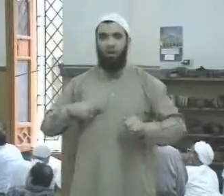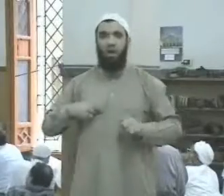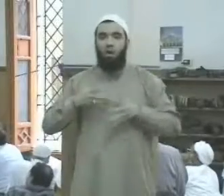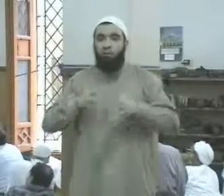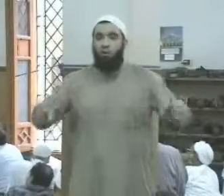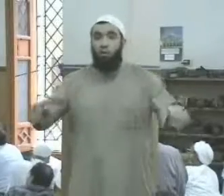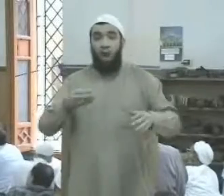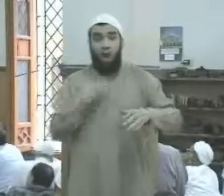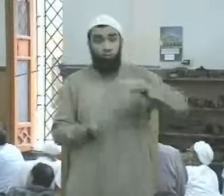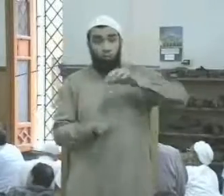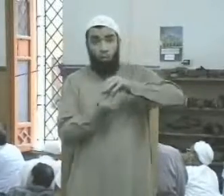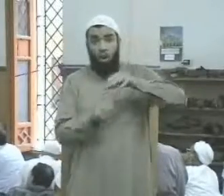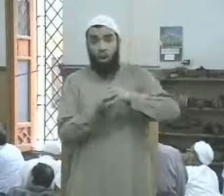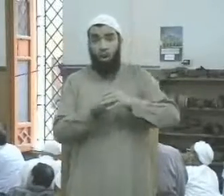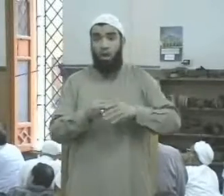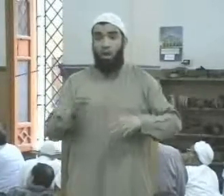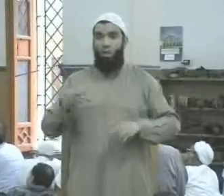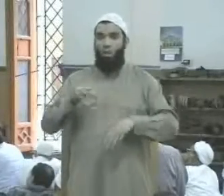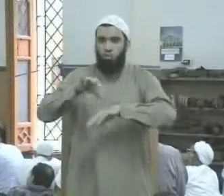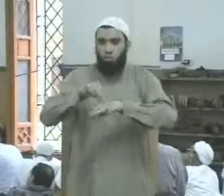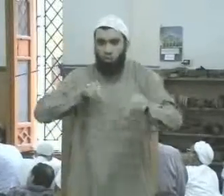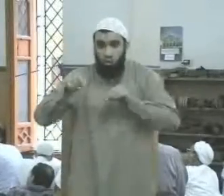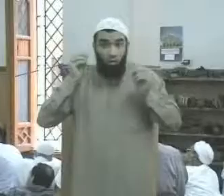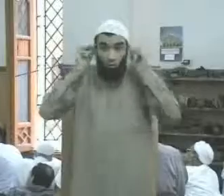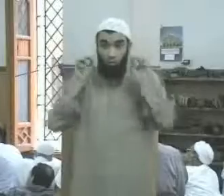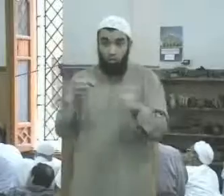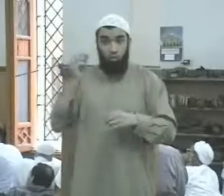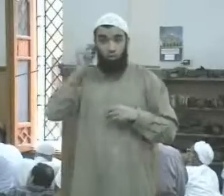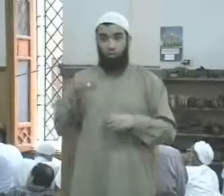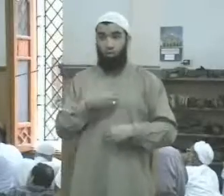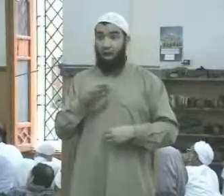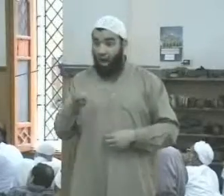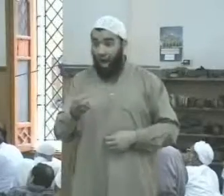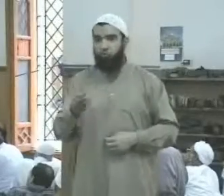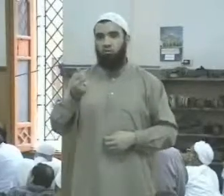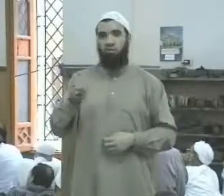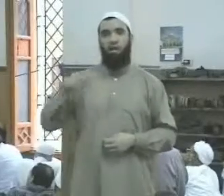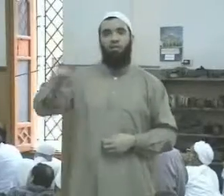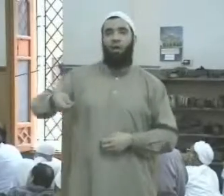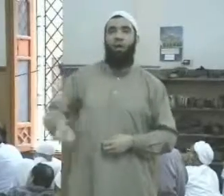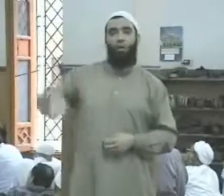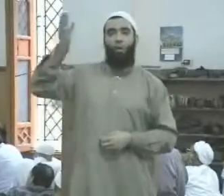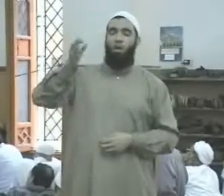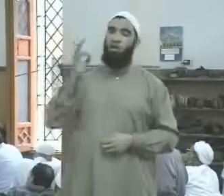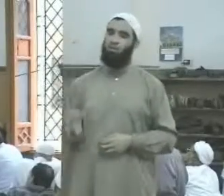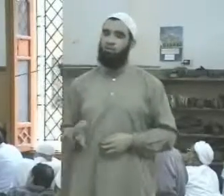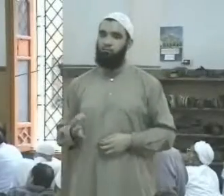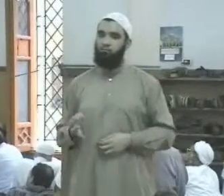عايز تدخل الطب ادفع مبلغ معين، وهذا معلوم بالضرورة. فمن الذي أعطاه